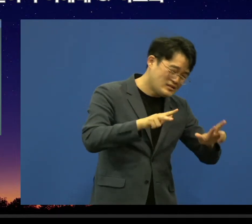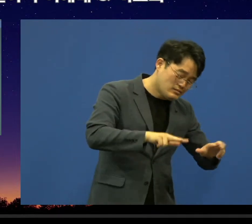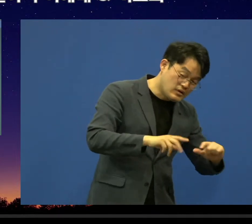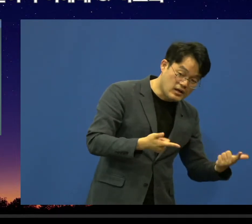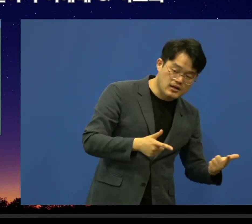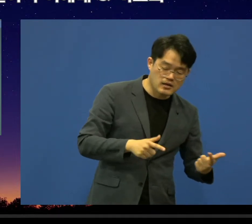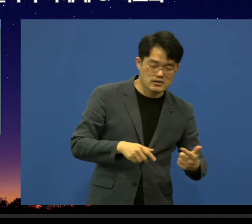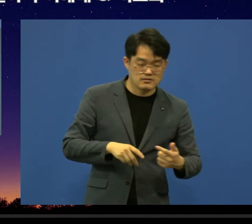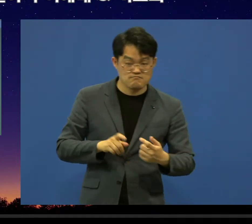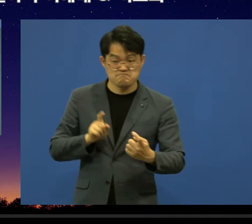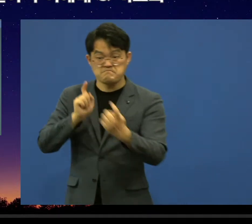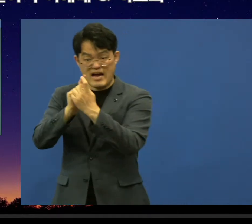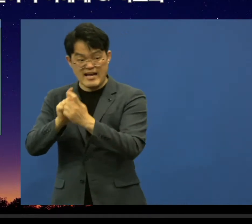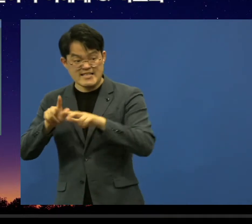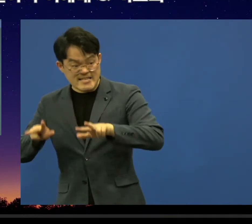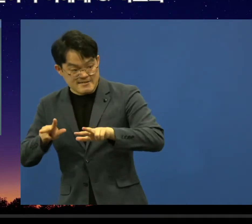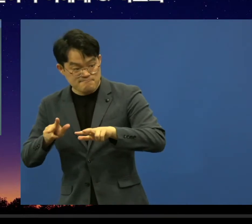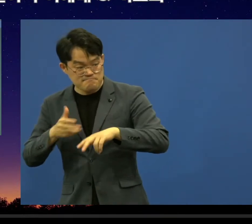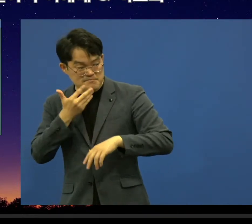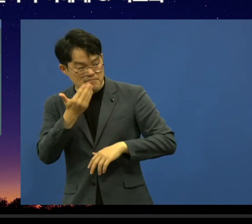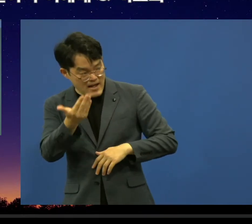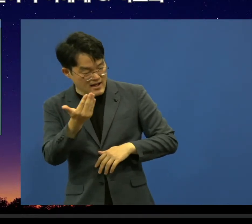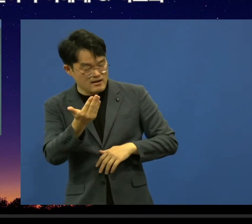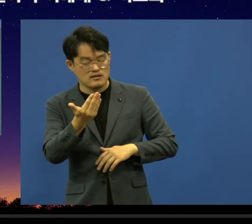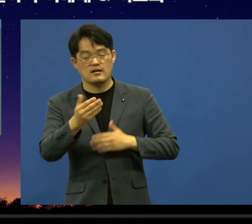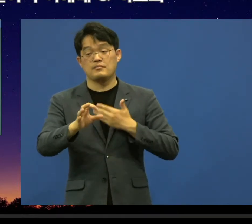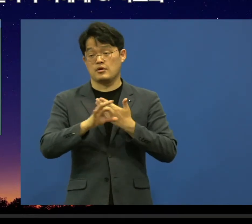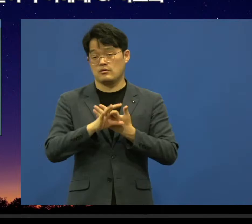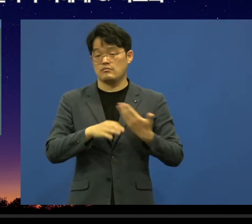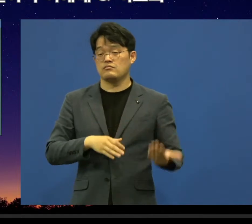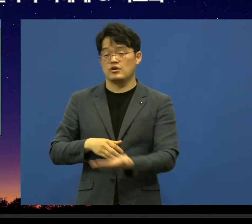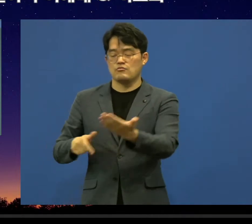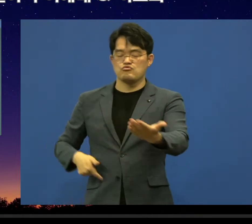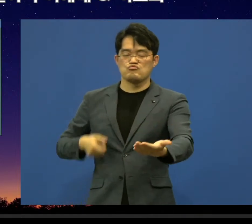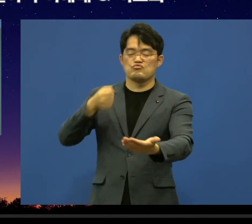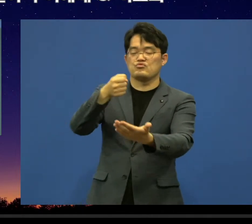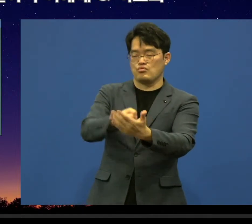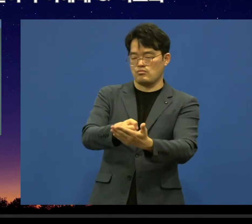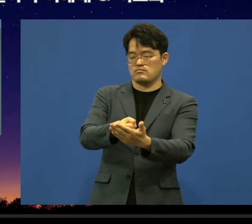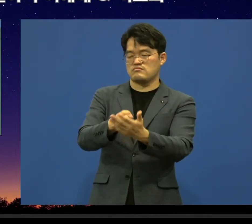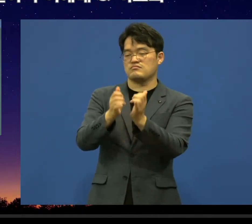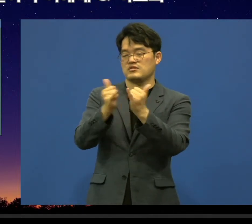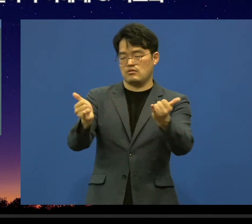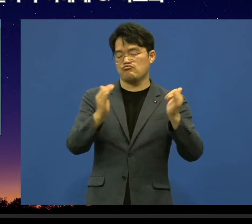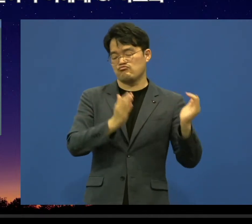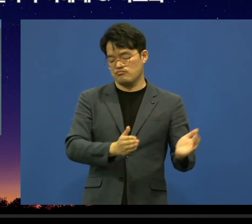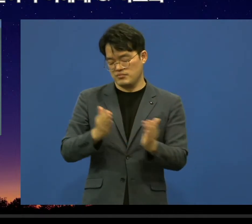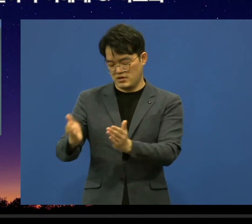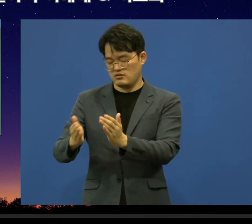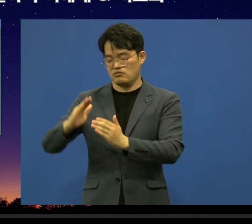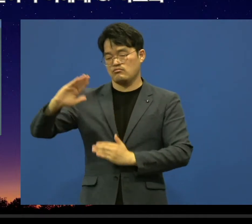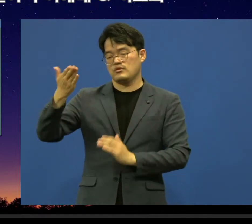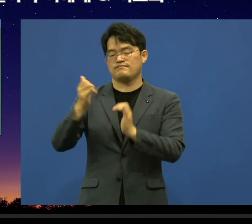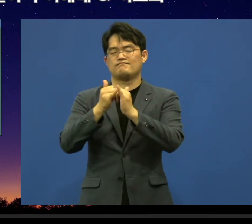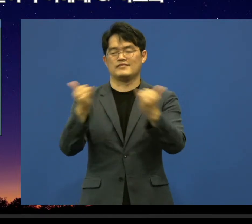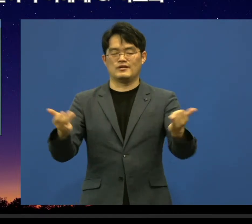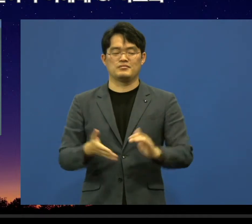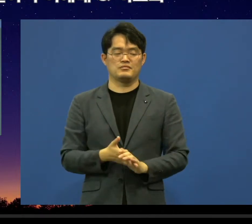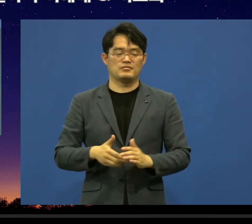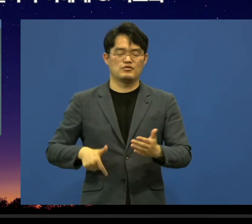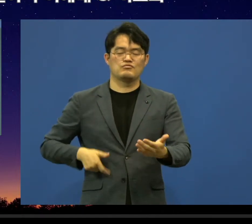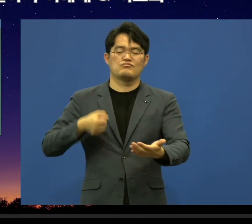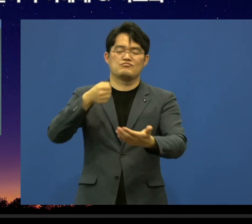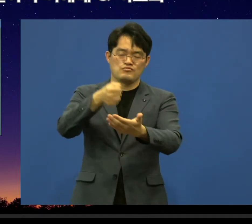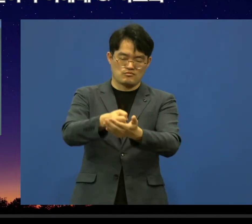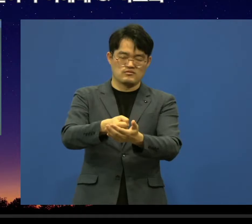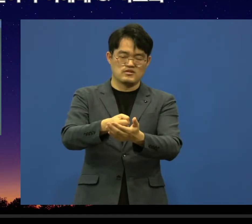듣는다면 여러분은 이미 용사로서의 준비를 마친 자예요. 용사의 심장을 가졌습니다.